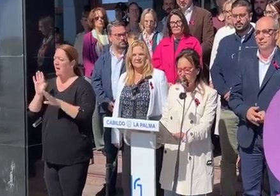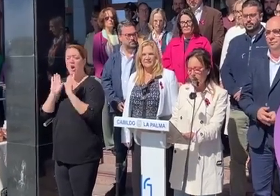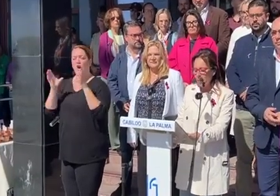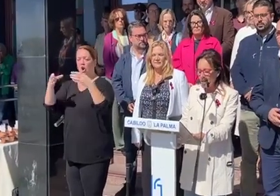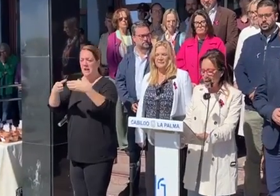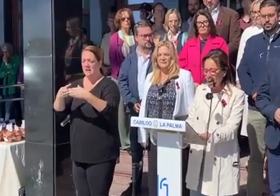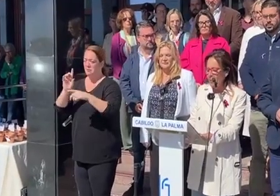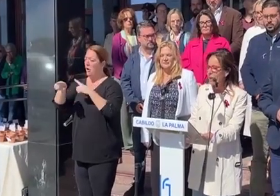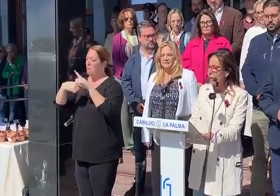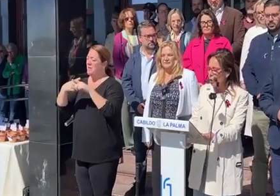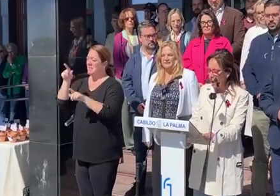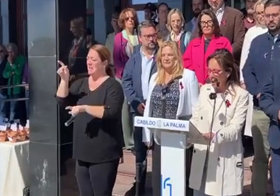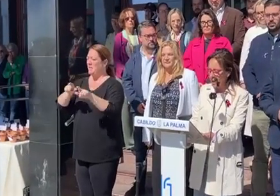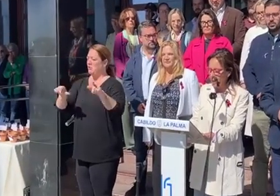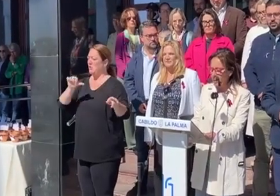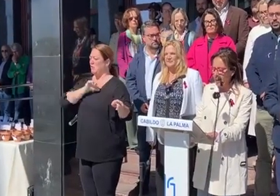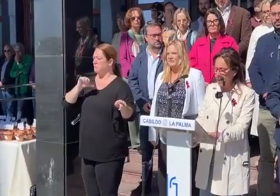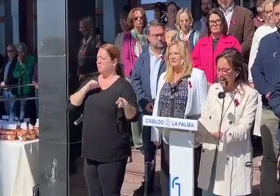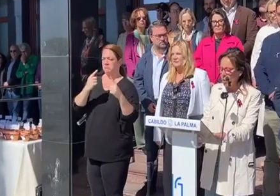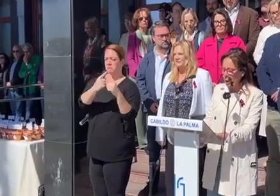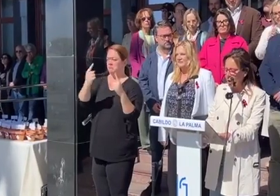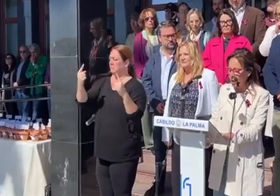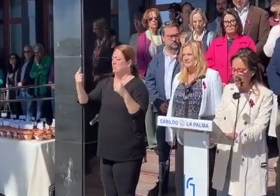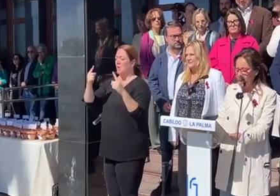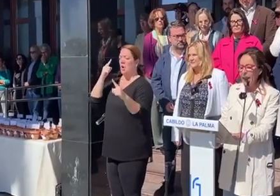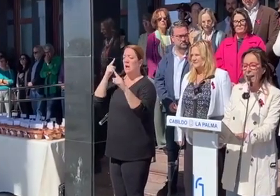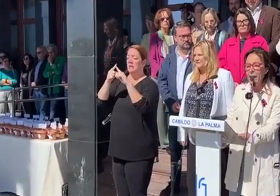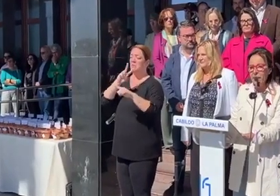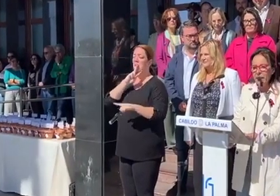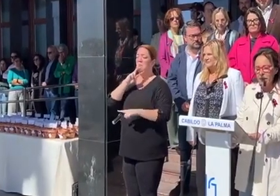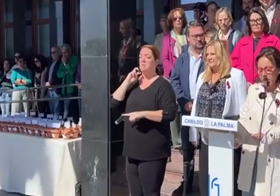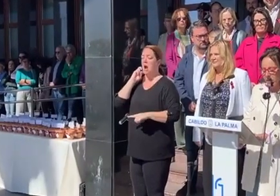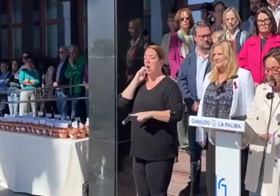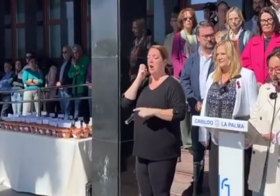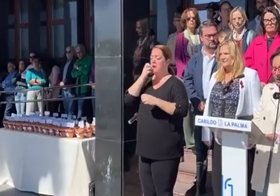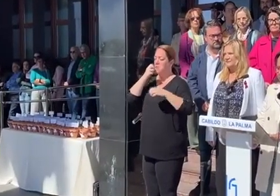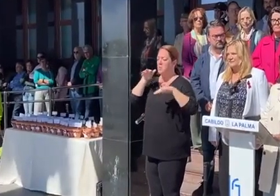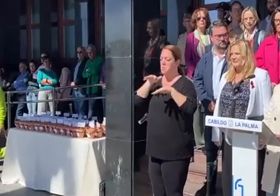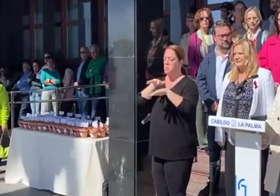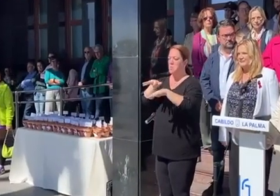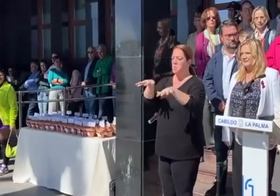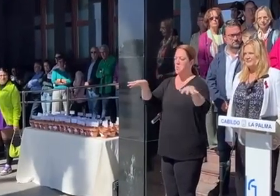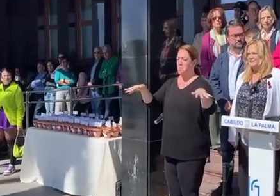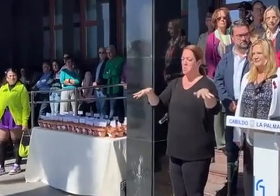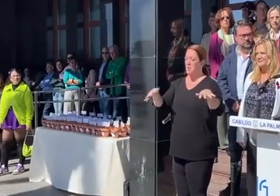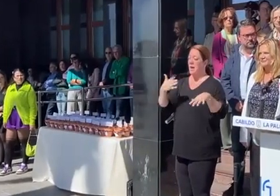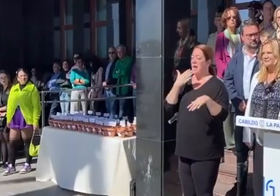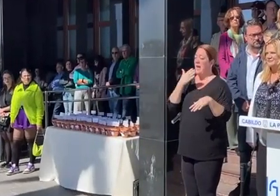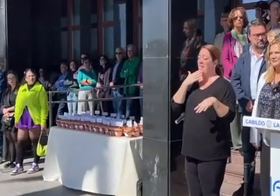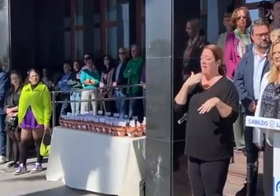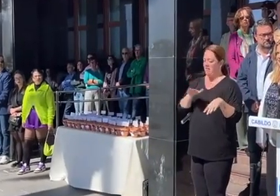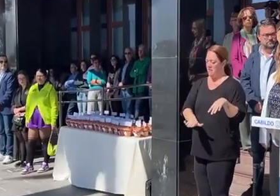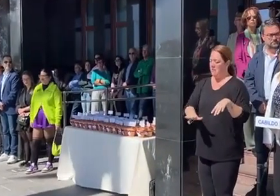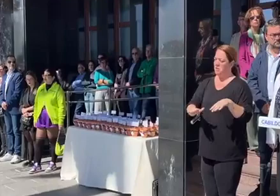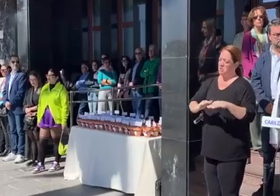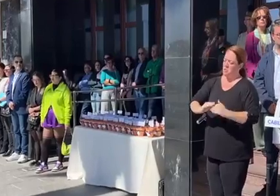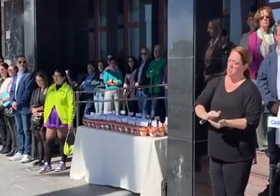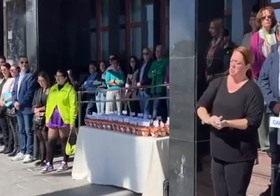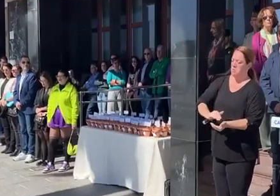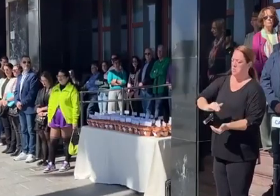colectivos y personas particulares, para que esos valores germinen desde edades tempranas y tengan